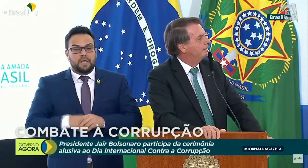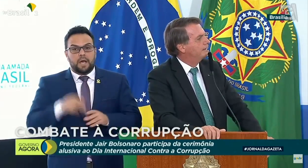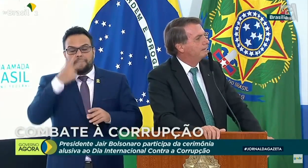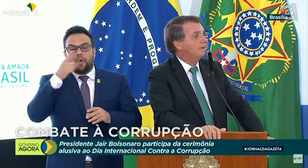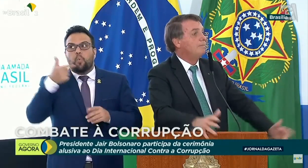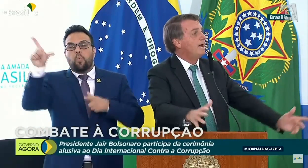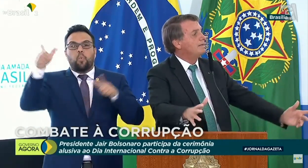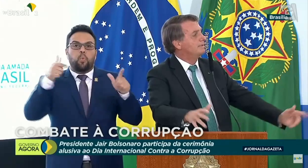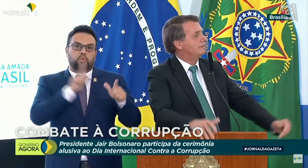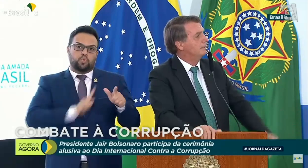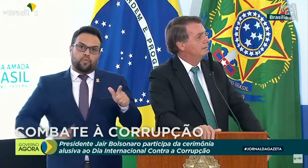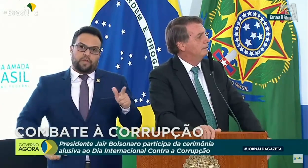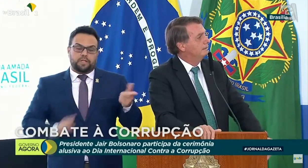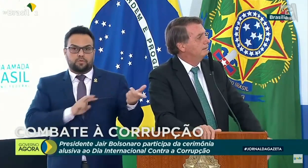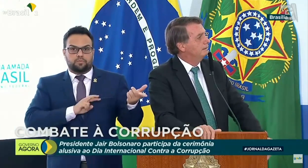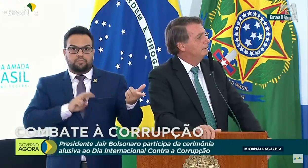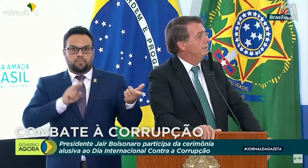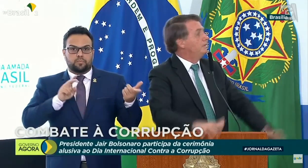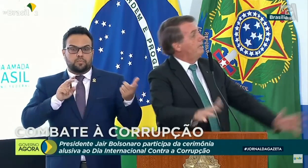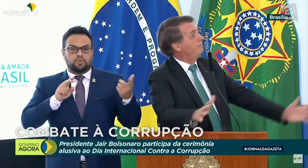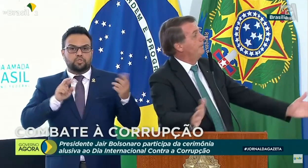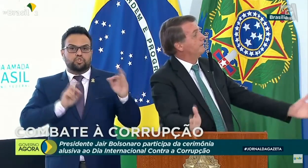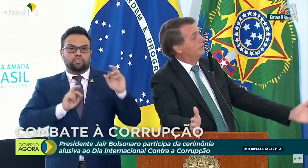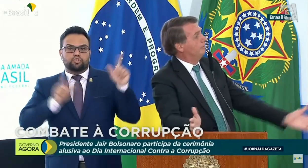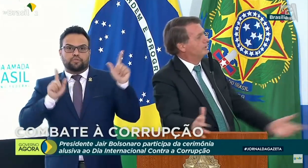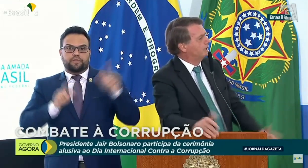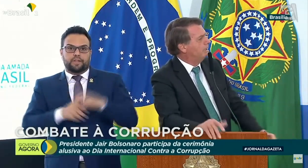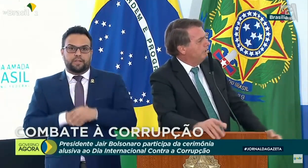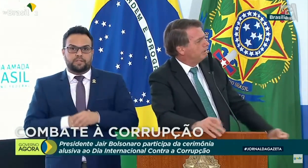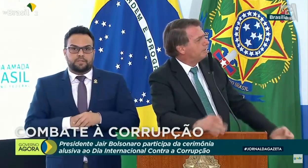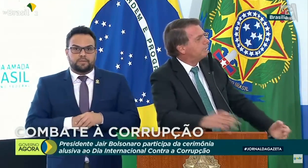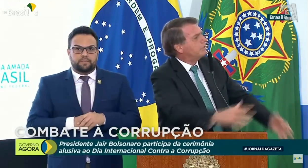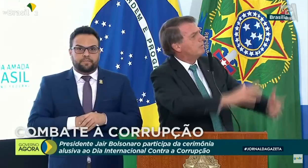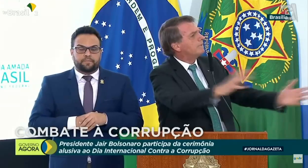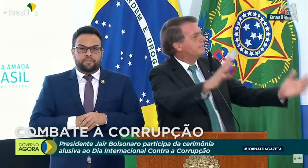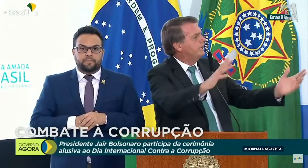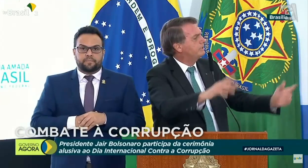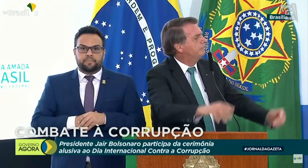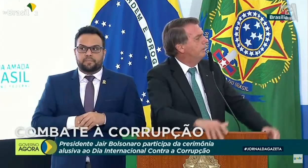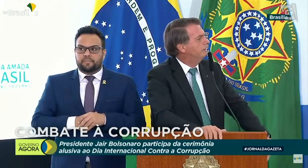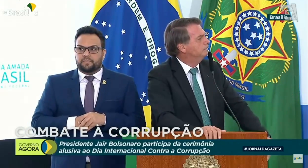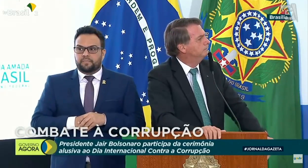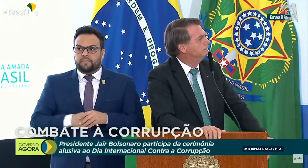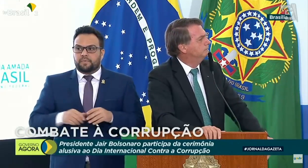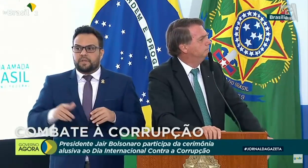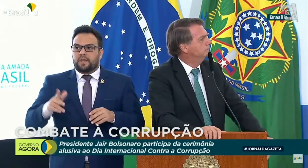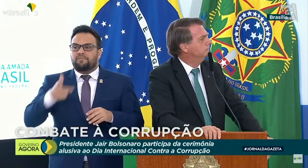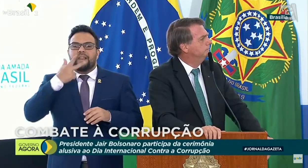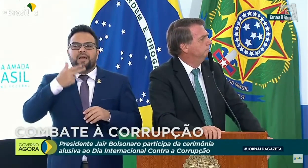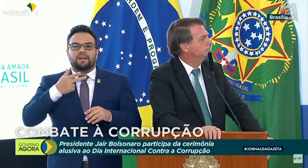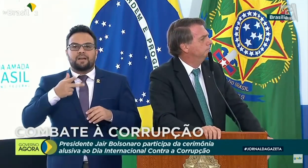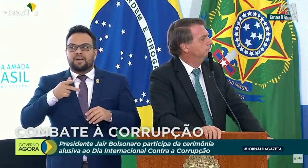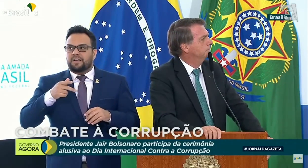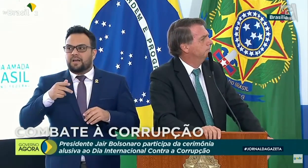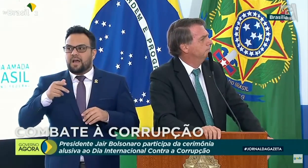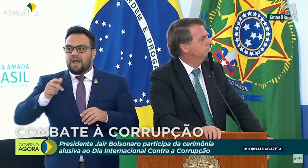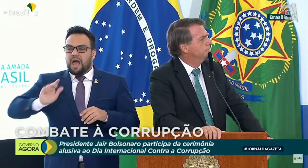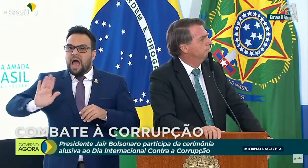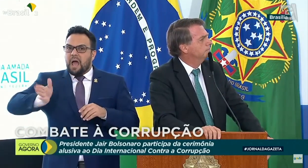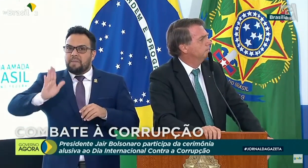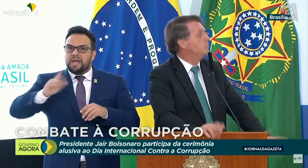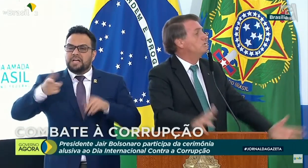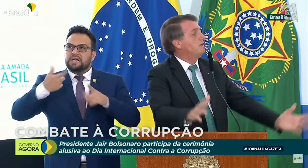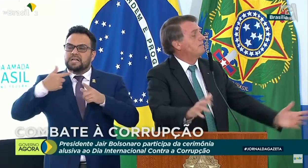contrário e ameaça ninguém vai entrar no meio só testado E aí